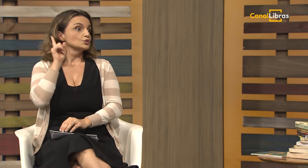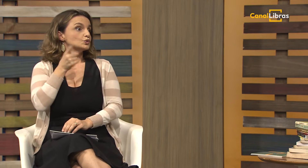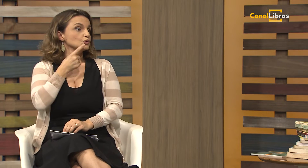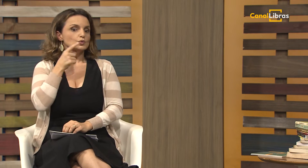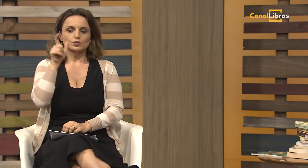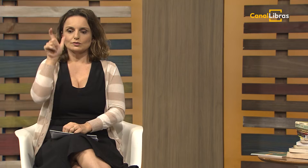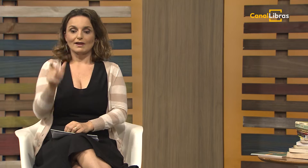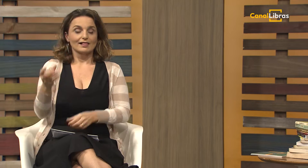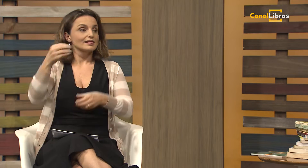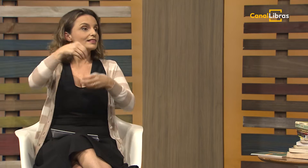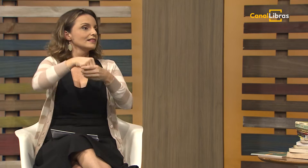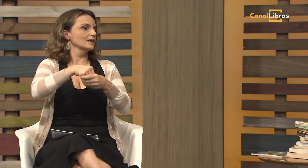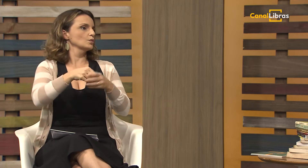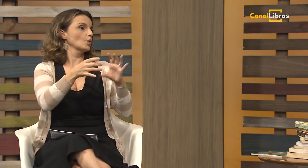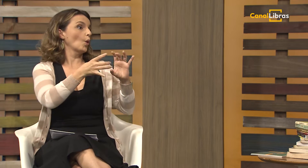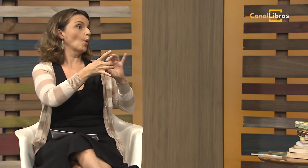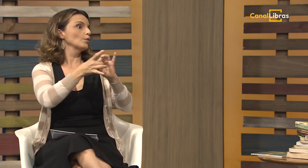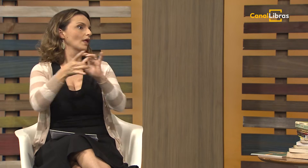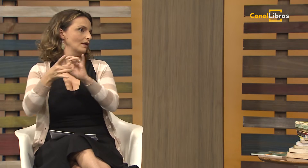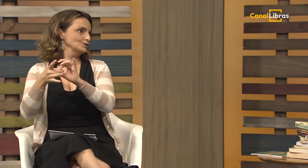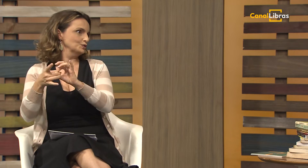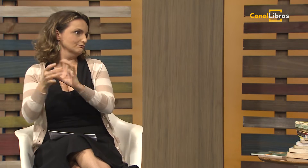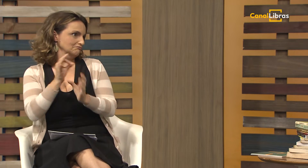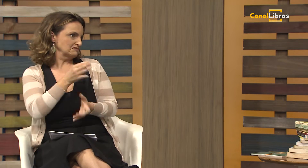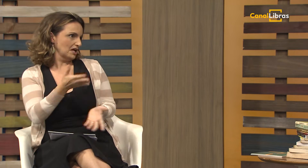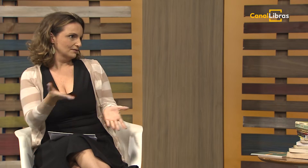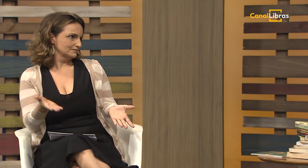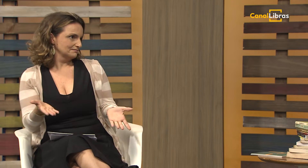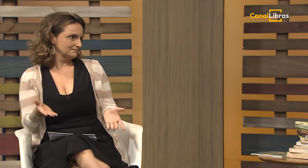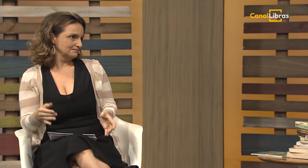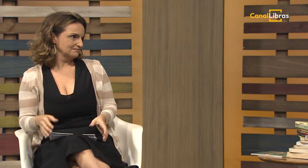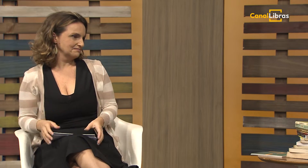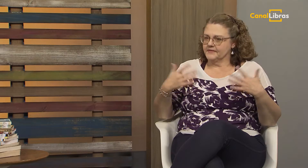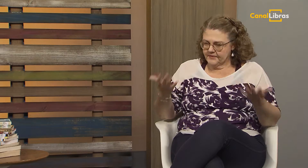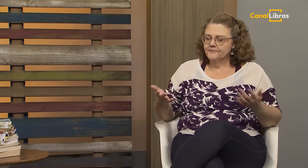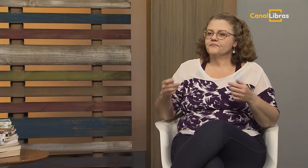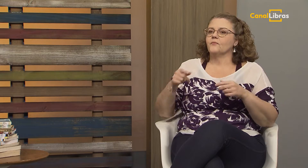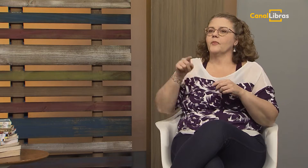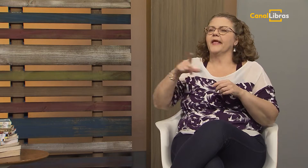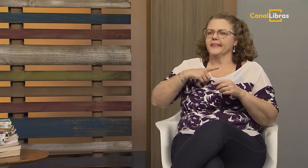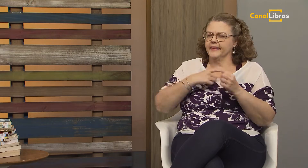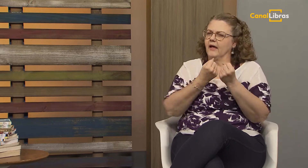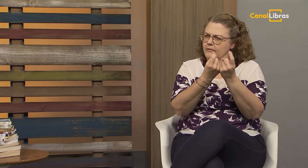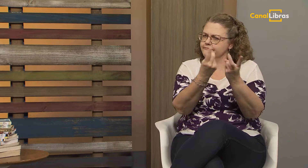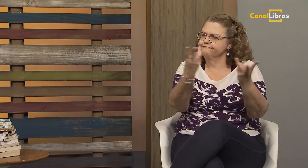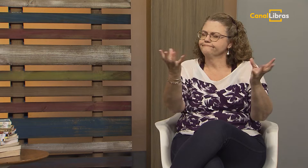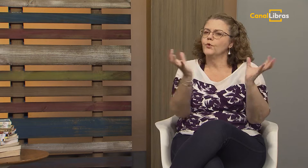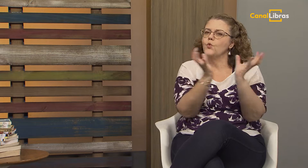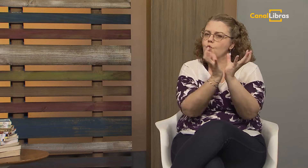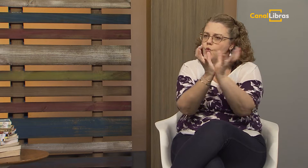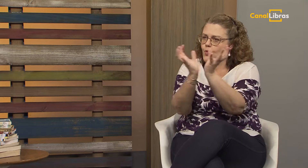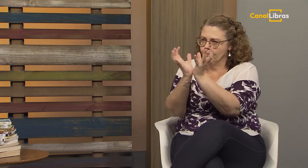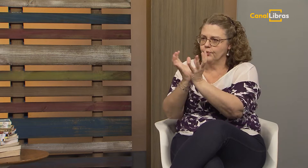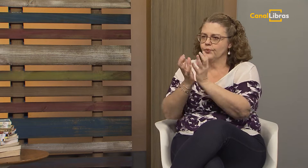que aconteça a inserção do surdo nesse contexto, certo? Então, há, sim, vários grupos que criam glossários, né?